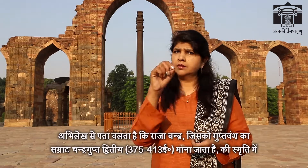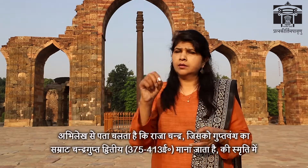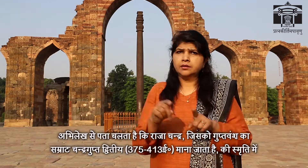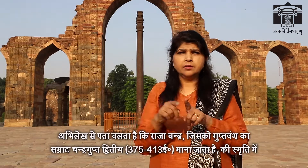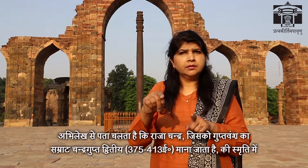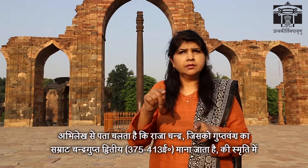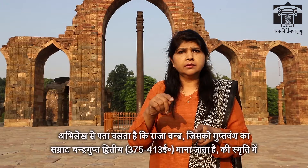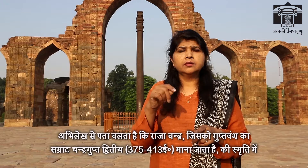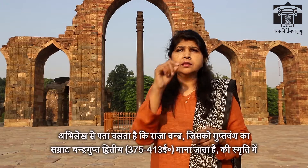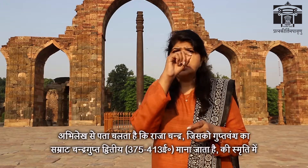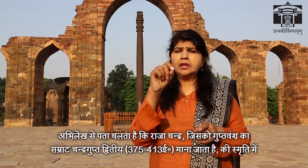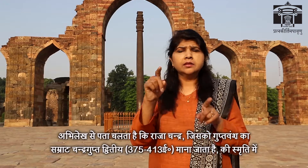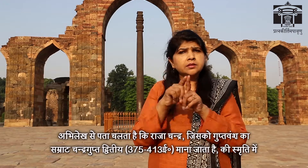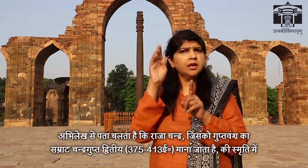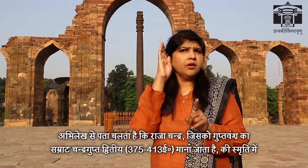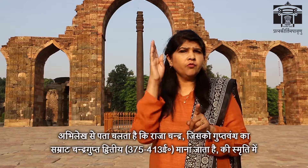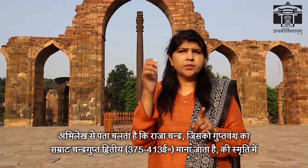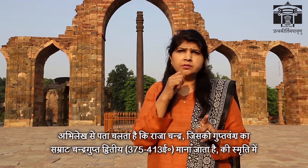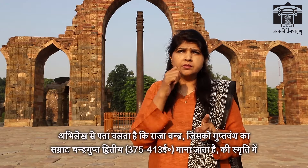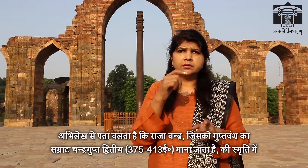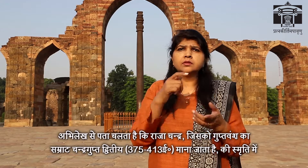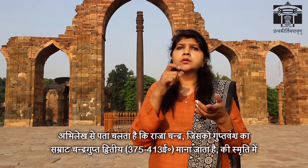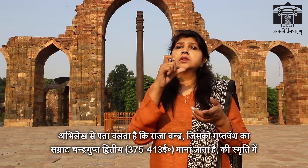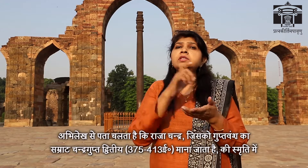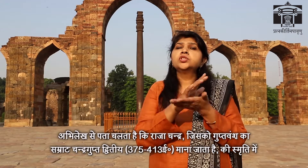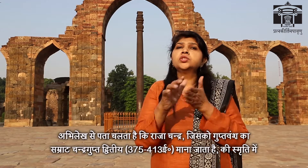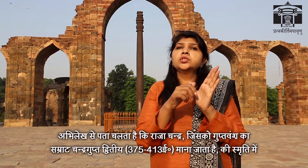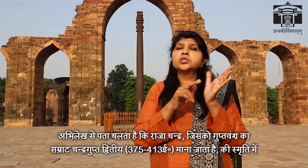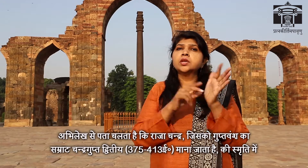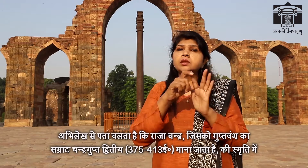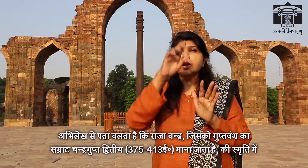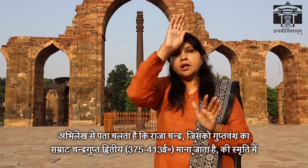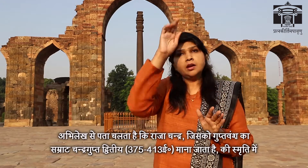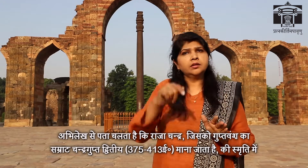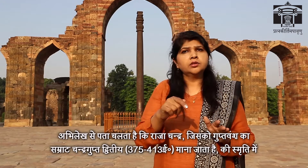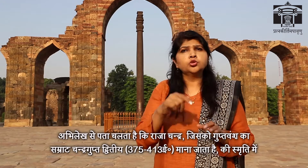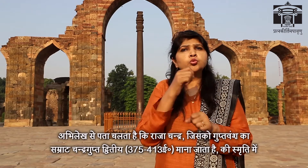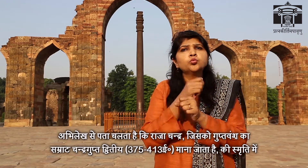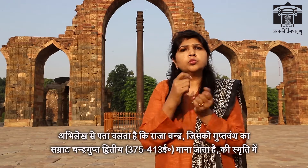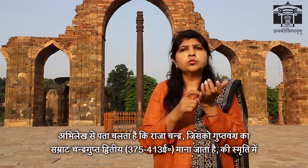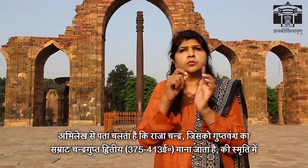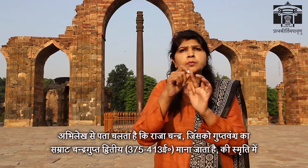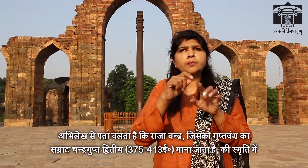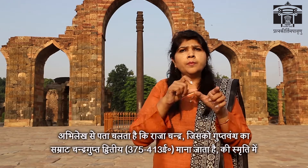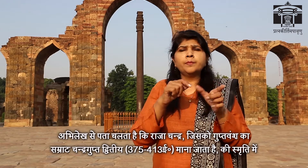अभिलेख से पता चलता है कि राजा चंद्र, जिसको गुप्त वंश का सम्राट चंद्रगुप्त द्वितीय